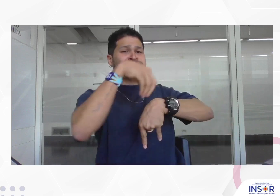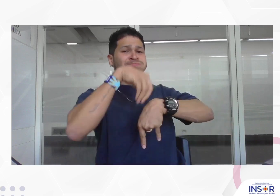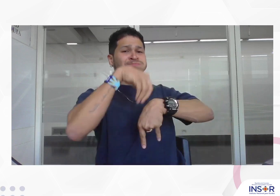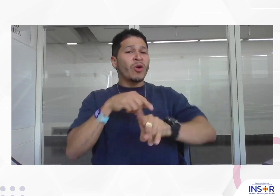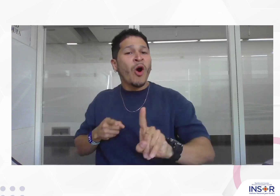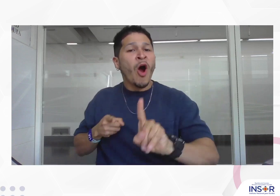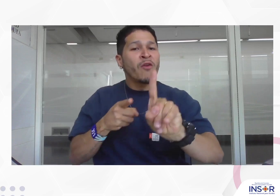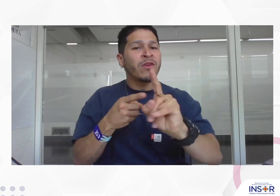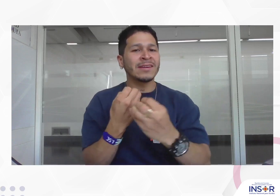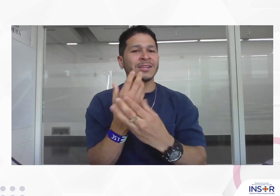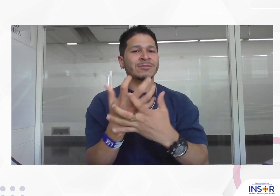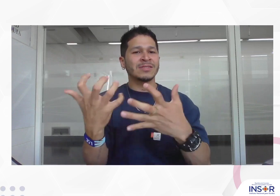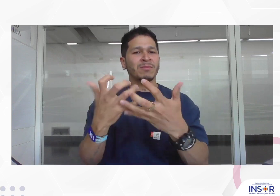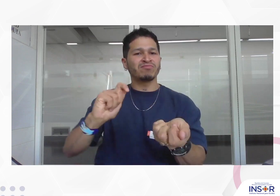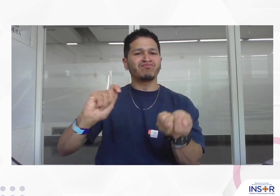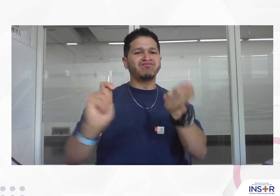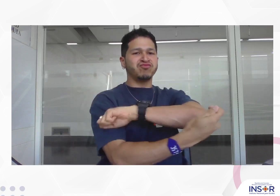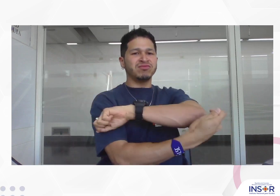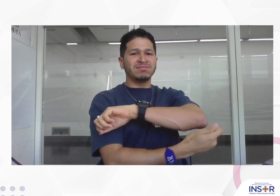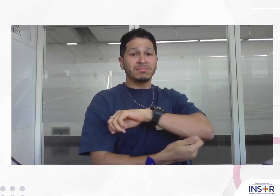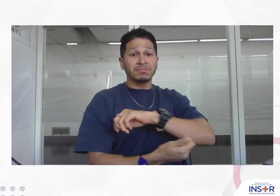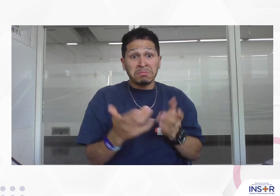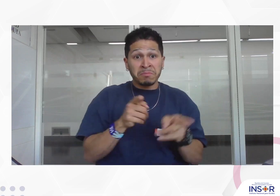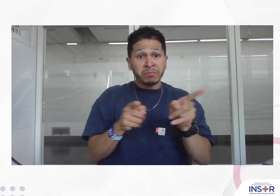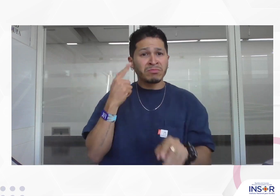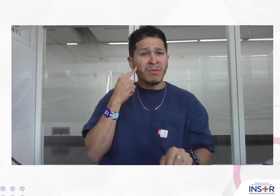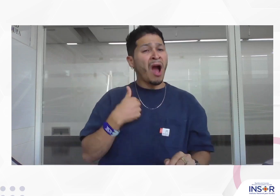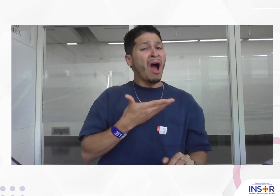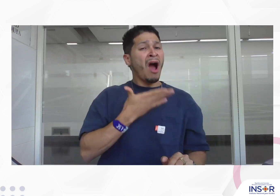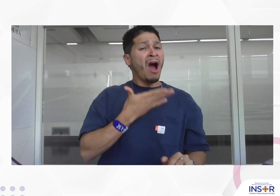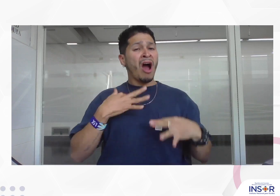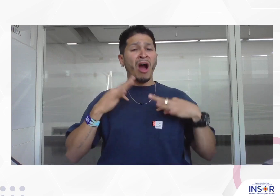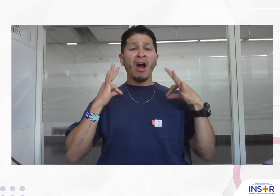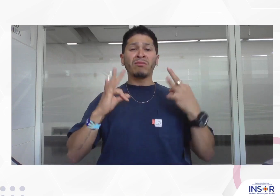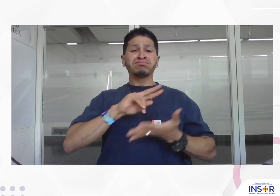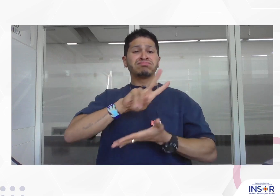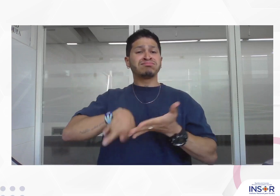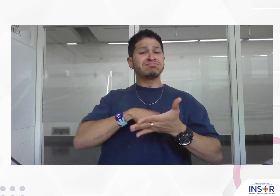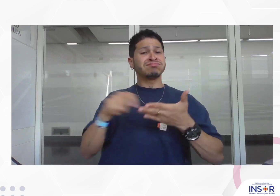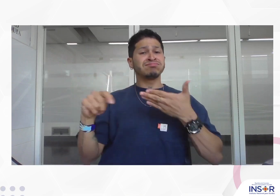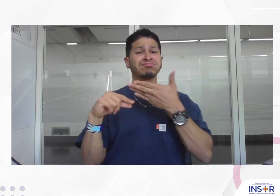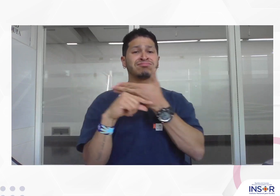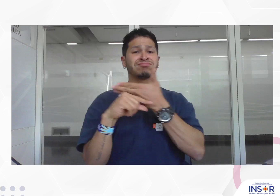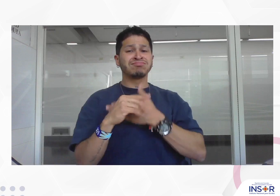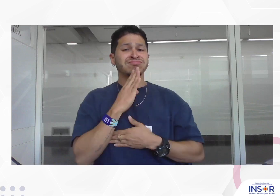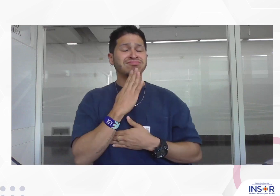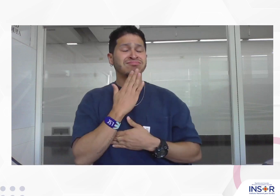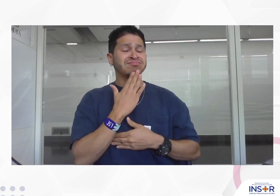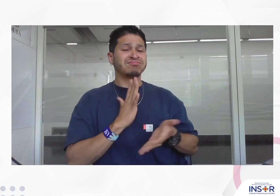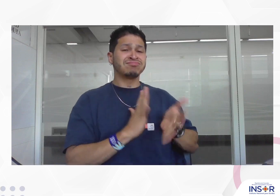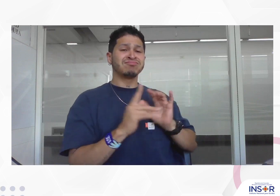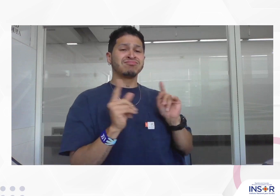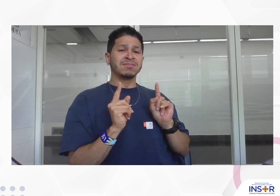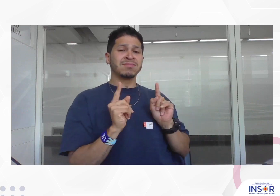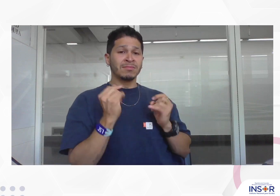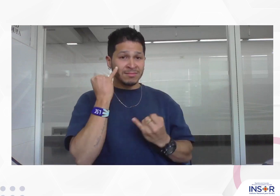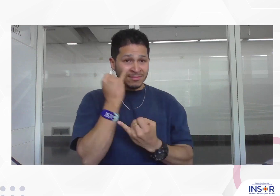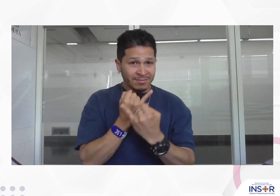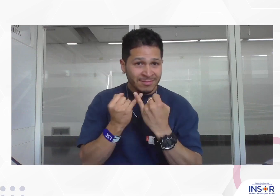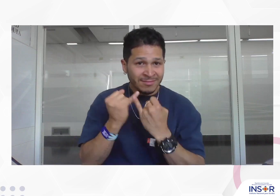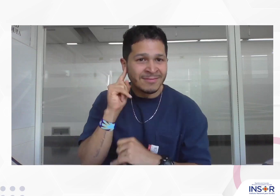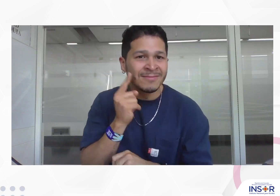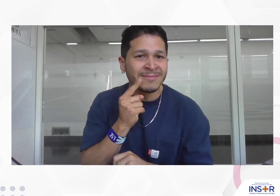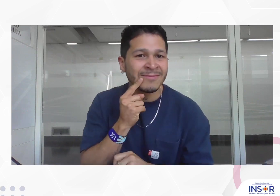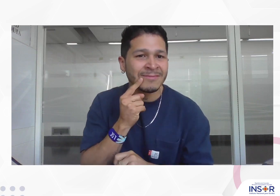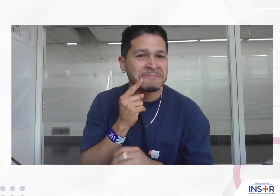señas, pues están allí incluidas y son también objeto de investigación y de participación en el sordismo